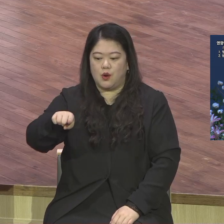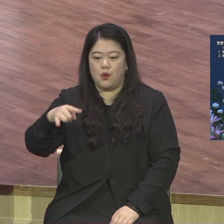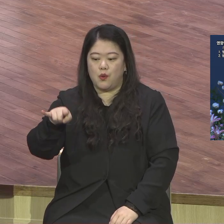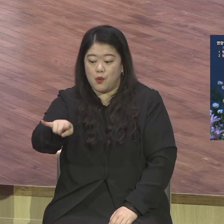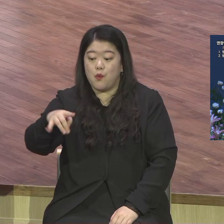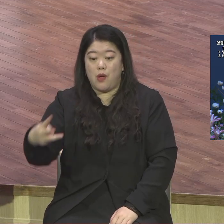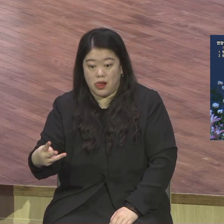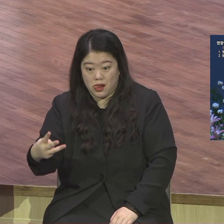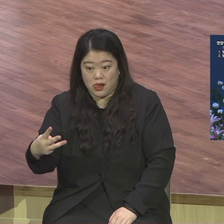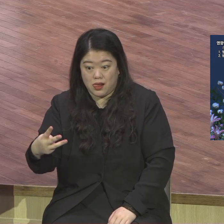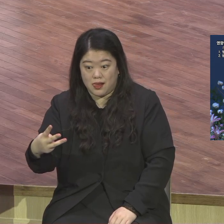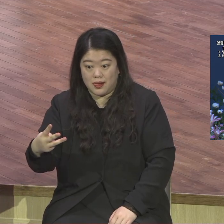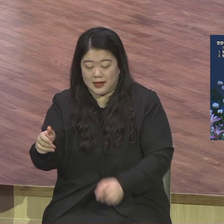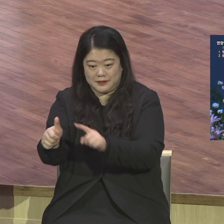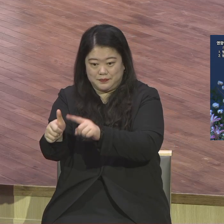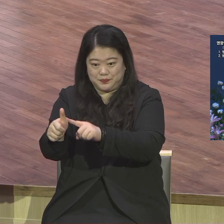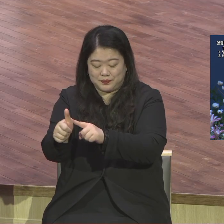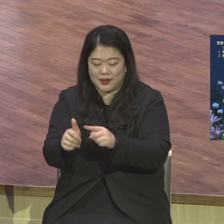리더십이라는 책에서 보면